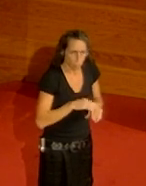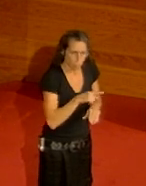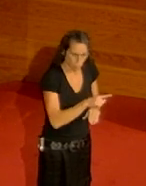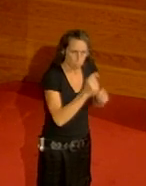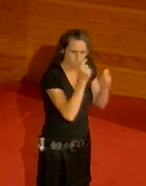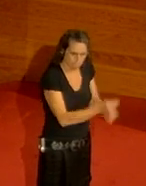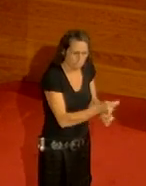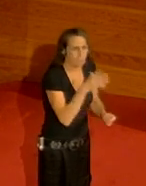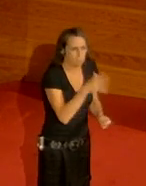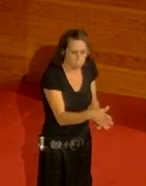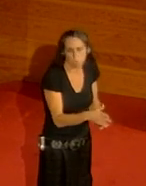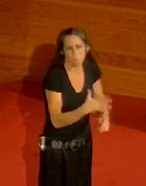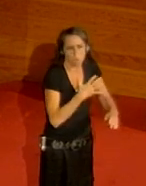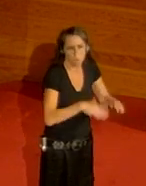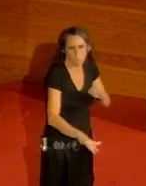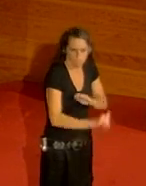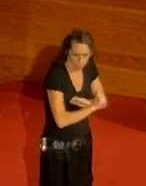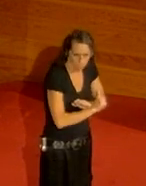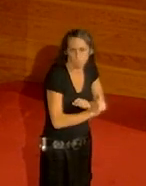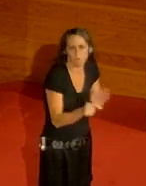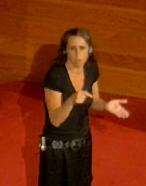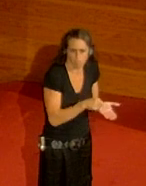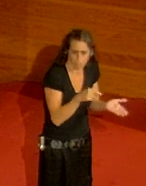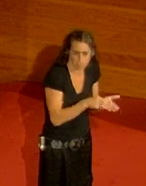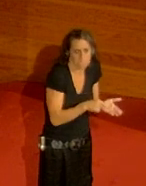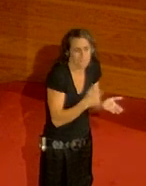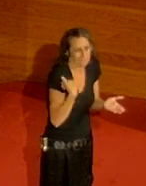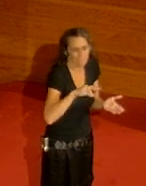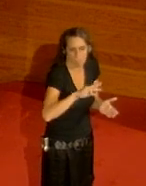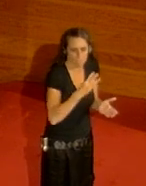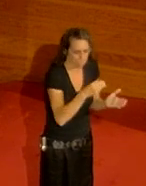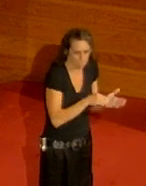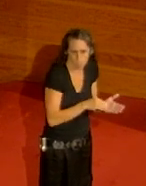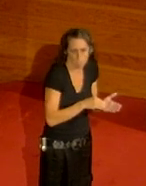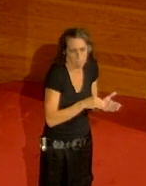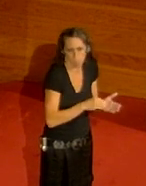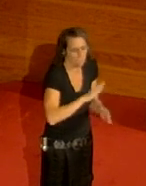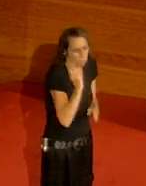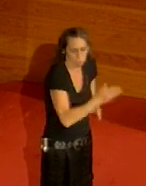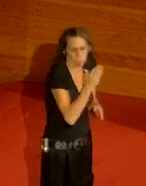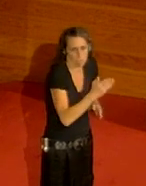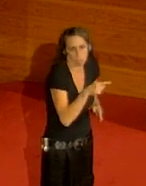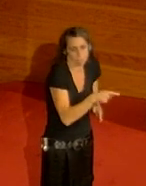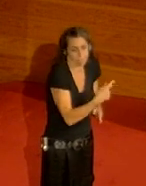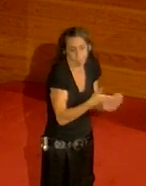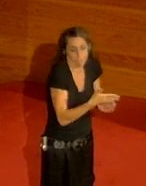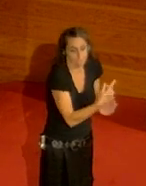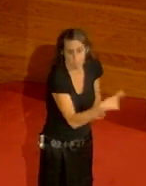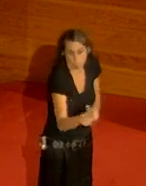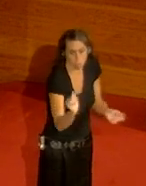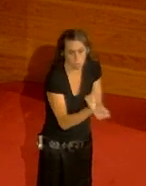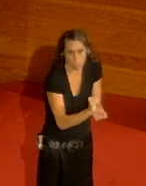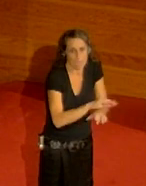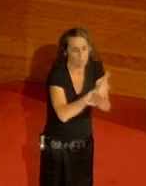fraude fiscal y el Para no ir a la cárcel porque creo que ya era la tercera vez que lo condenaban aceptó un acuerdo de culpabilidad en el que